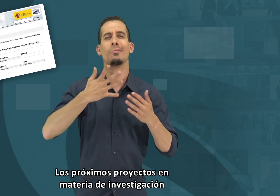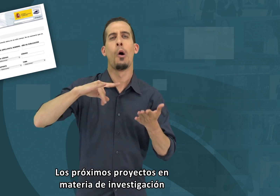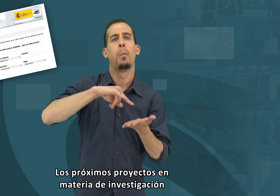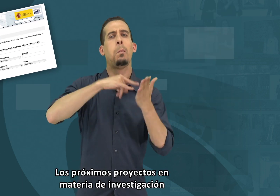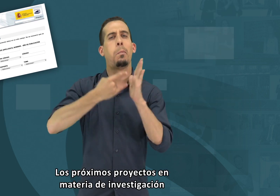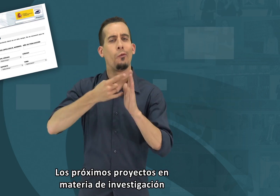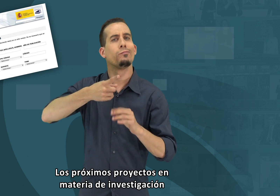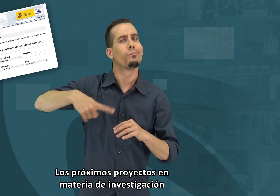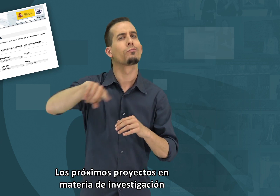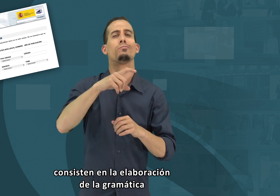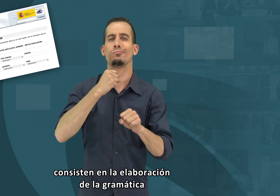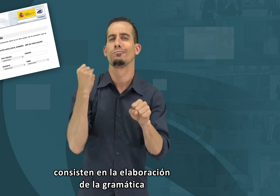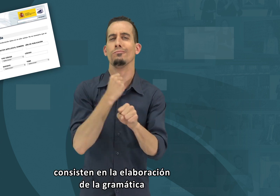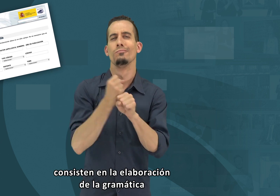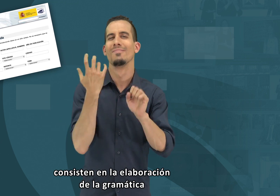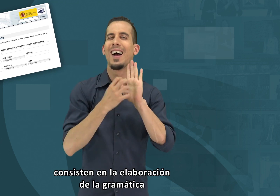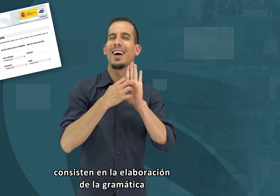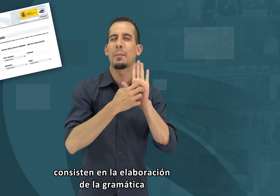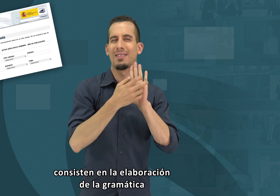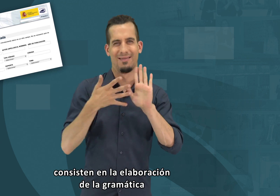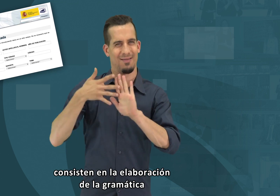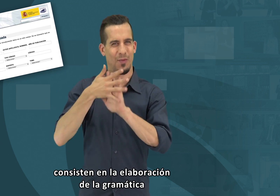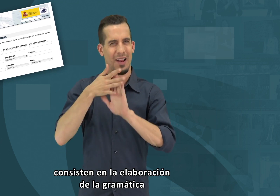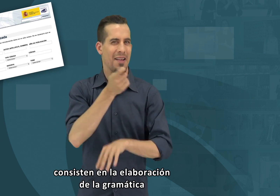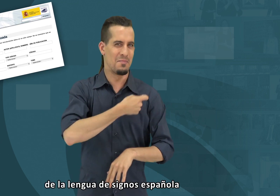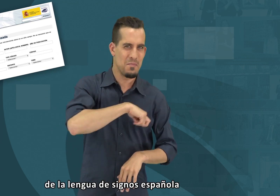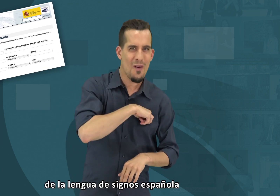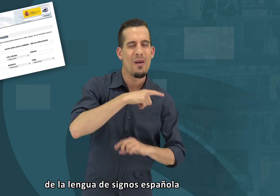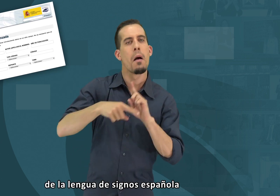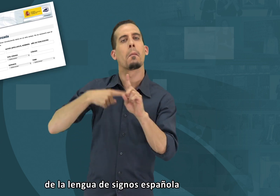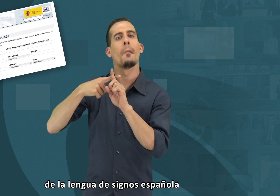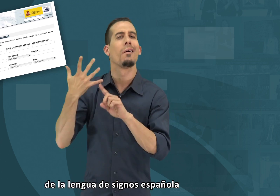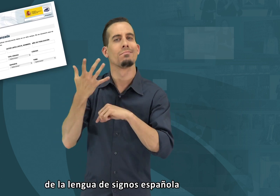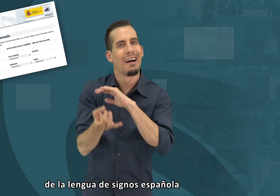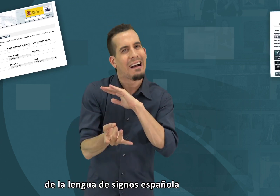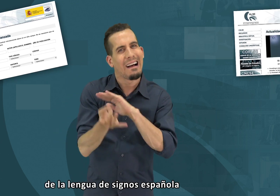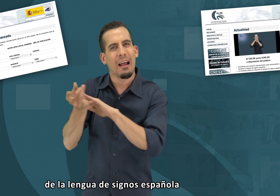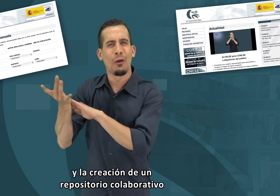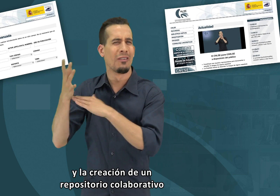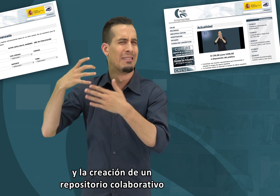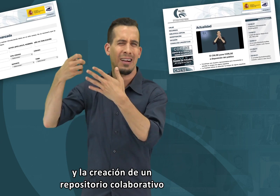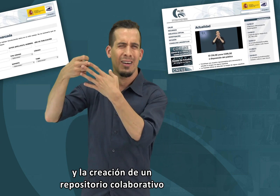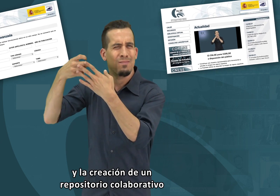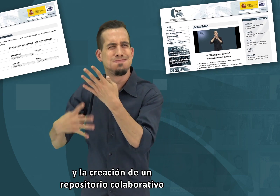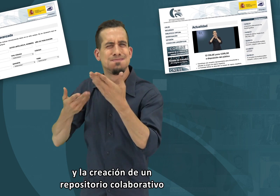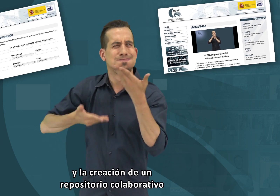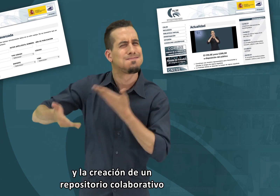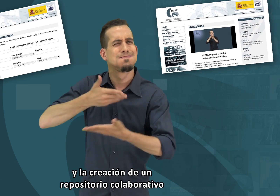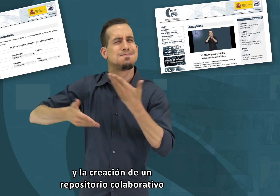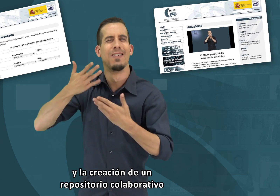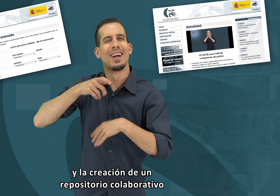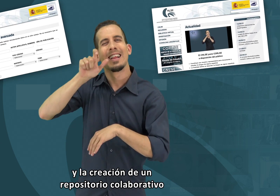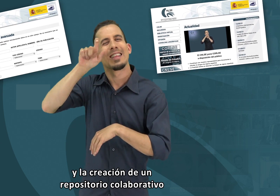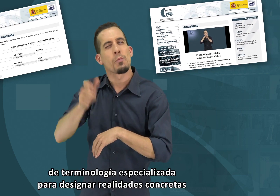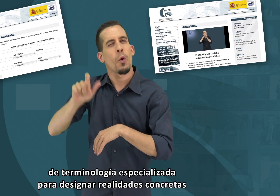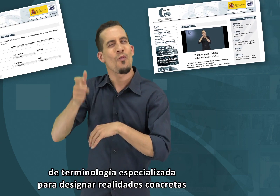Los próximos proyectos en materia de investigación consisten en la elaboración de la gramática de la lengua de signos española y la creación de